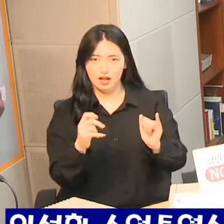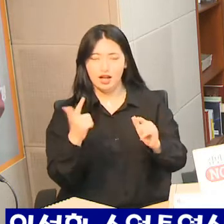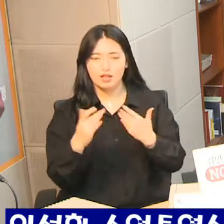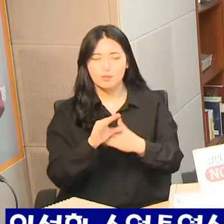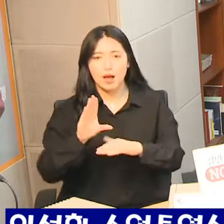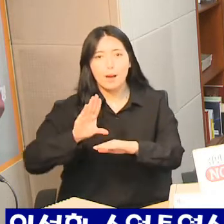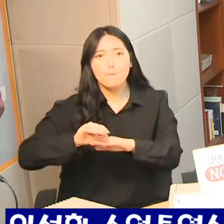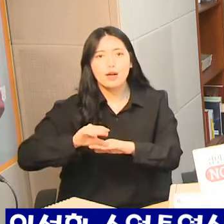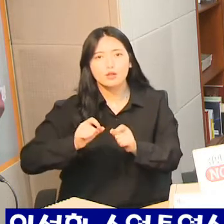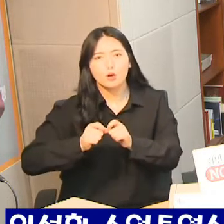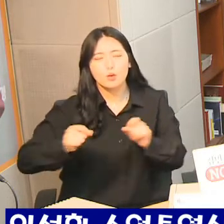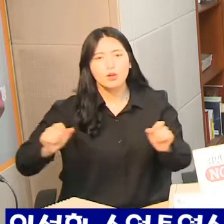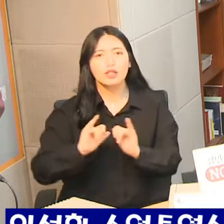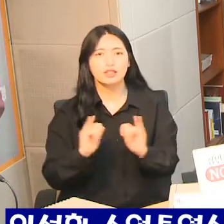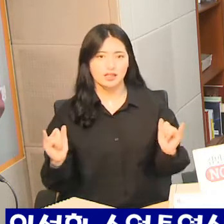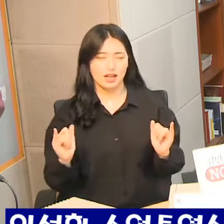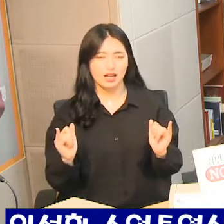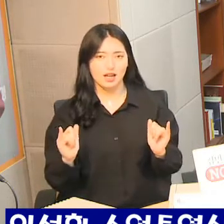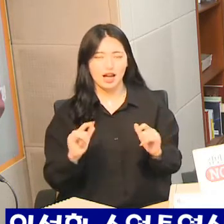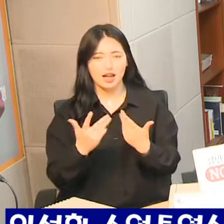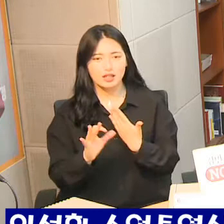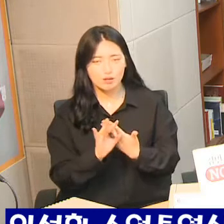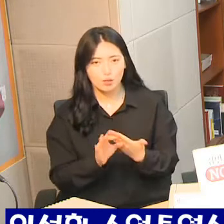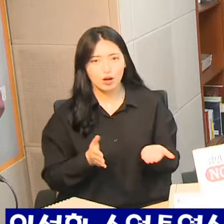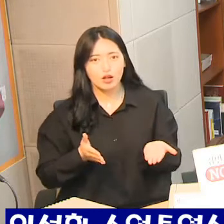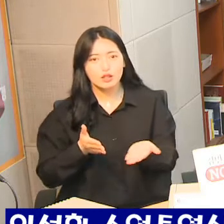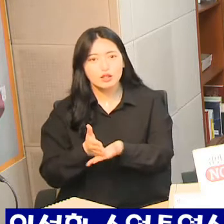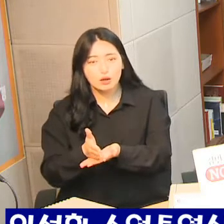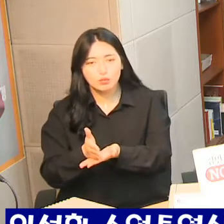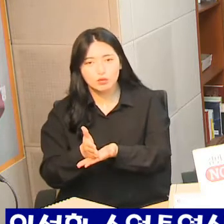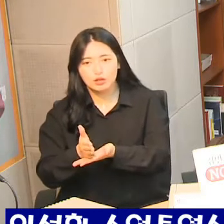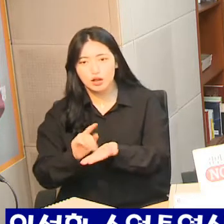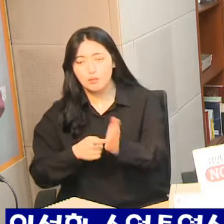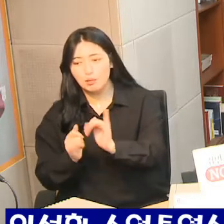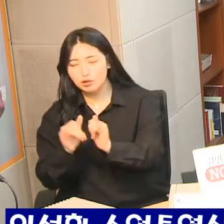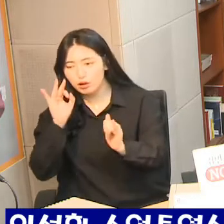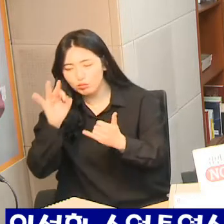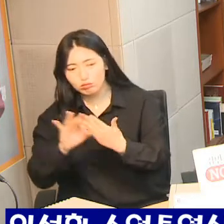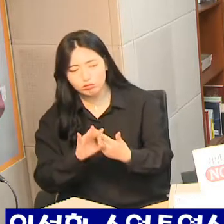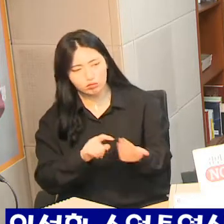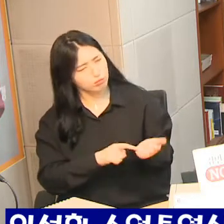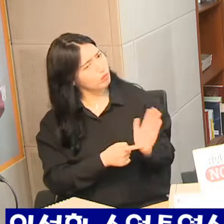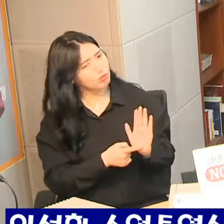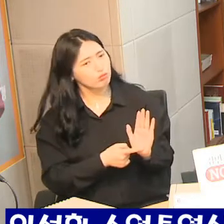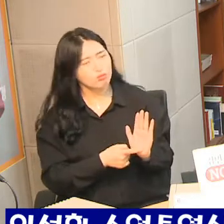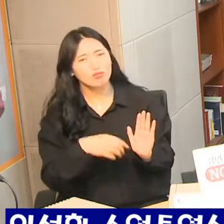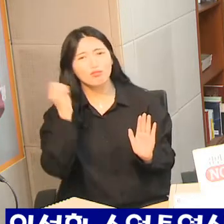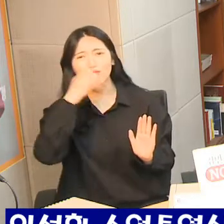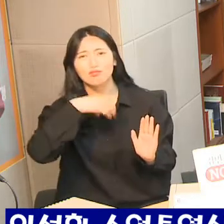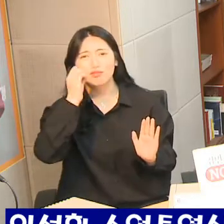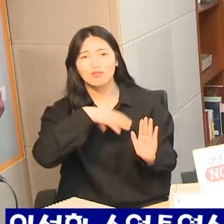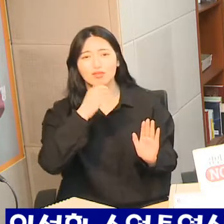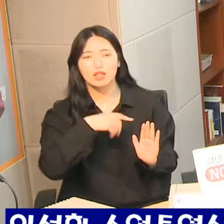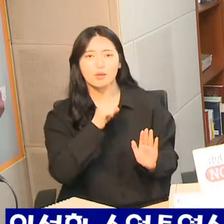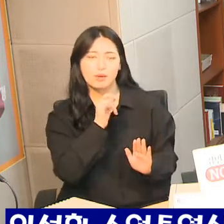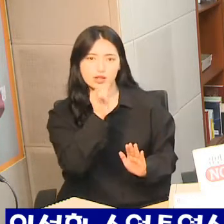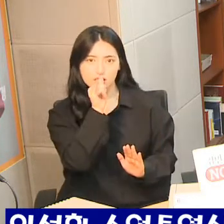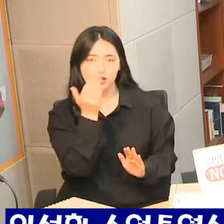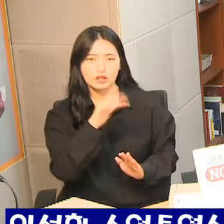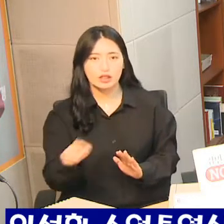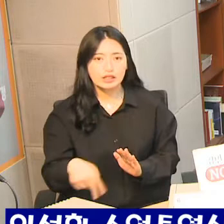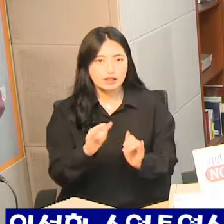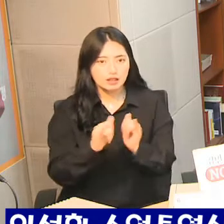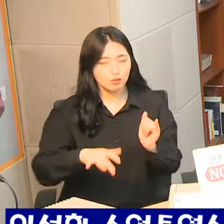이제 방송을 좀 오랫동안 하셨던 분들, 네. 또는 뭐 전문 프레젠터들 보면은 뭐 발표 뭐 이제 뭐 어렵지 않아요라고 해요. 근데